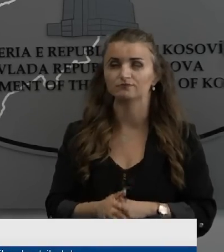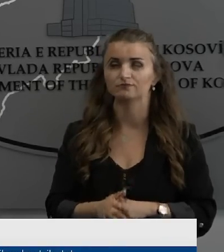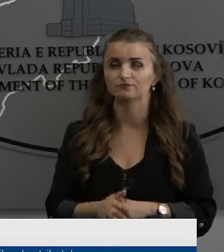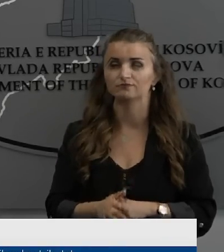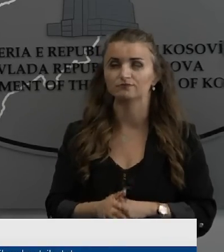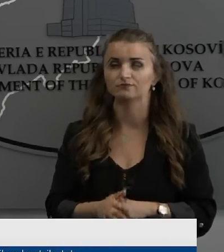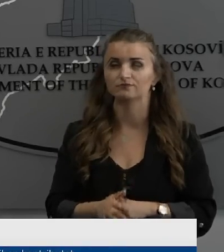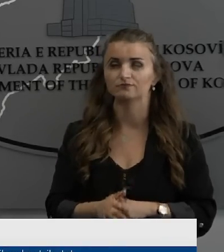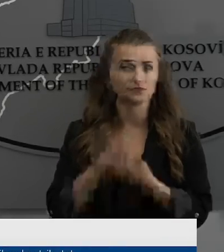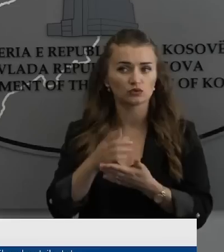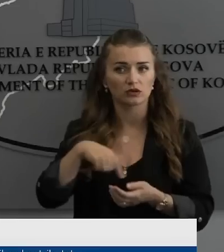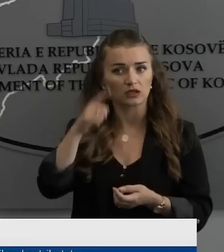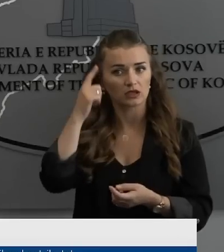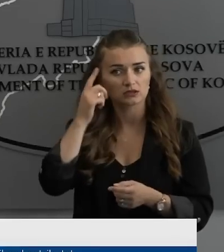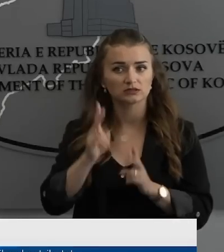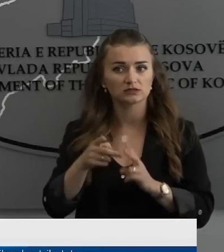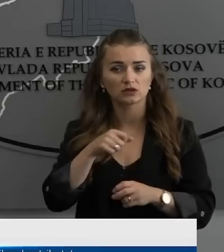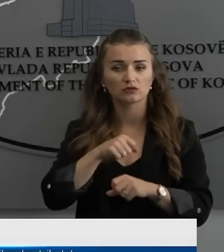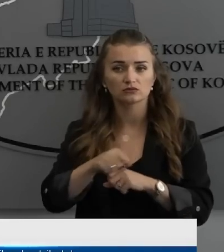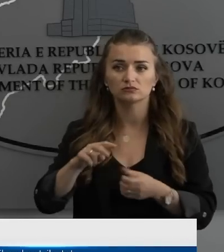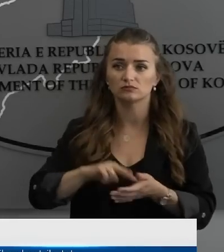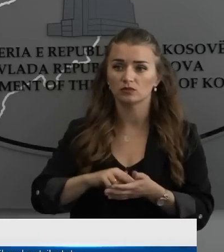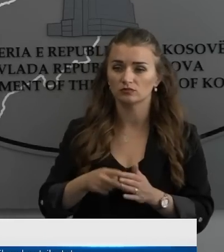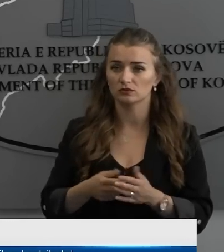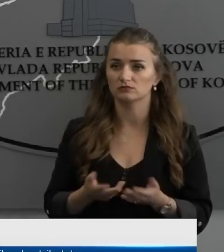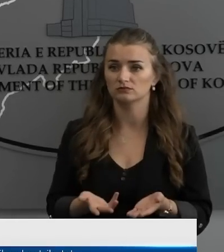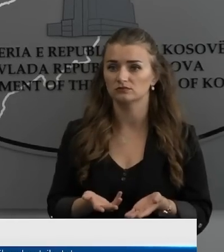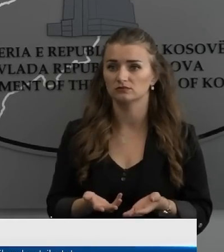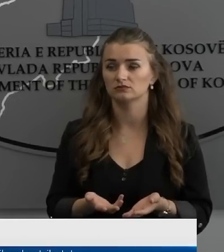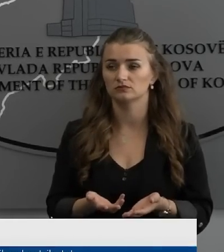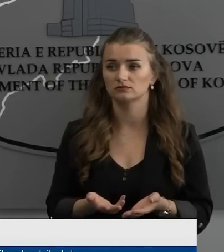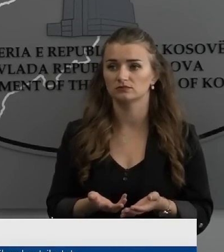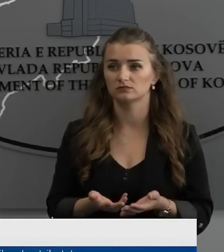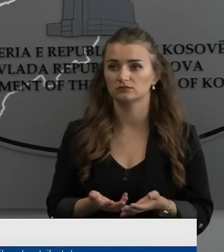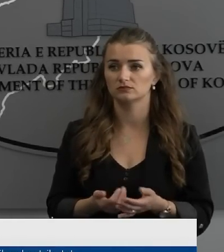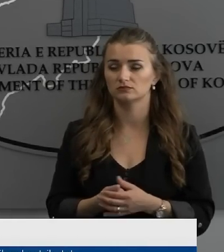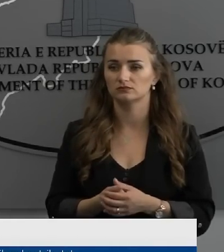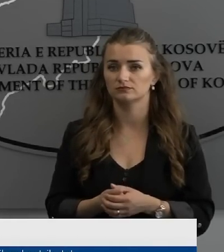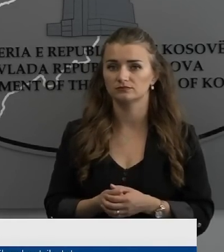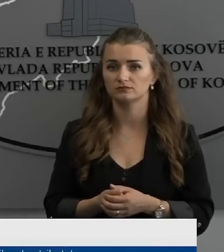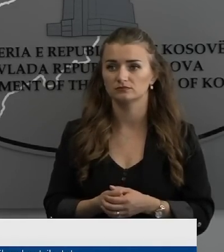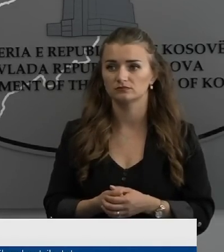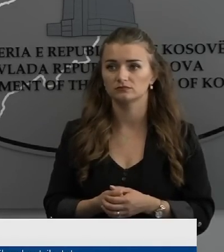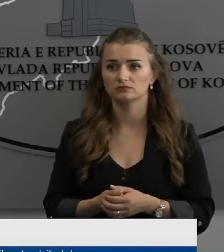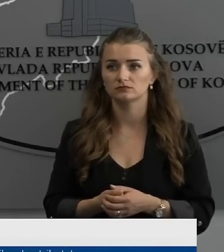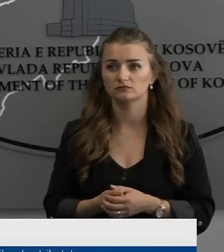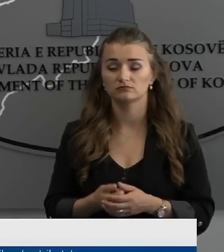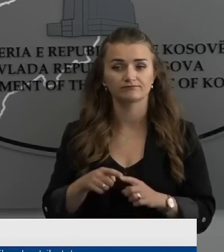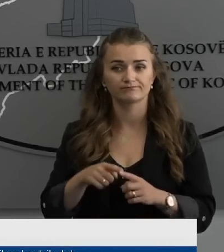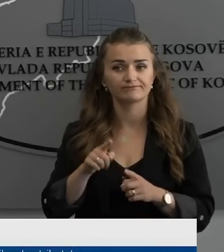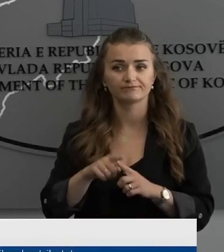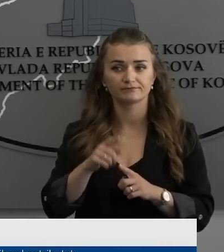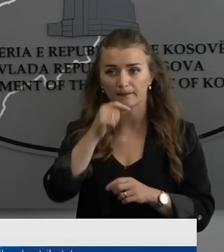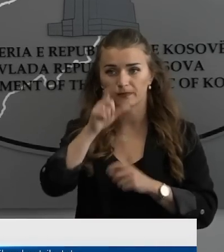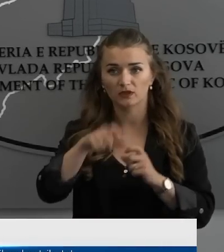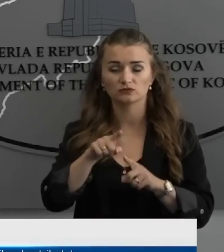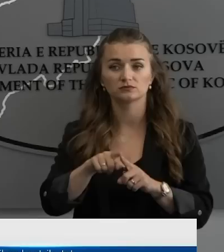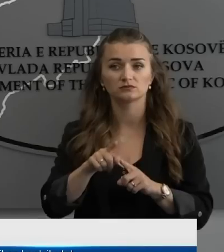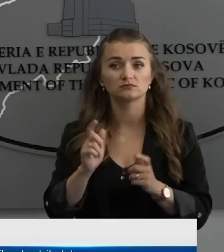se më shumë se 3/4 e ekstremistëve të dhunshëm të identifikuar janë në